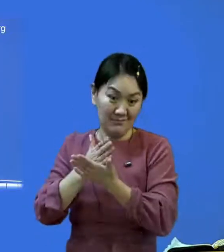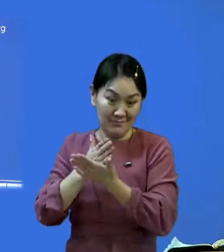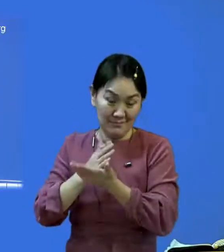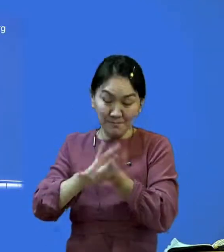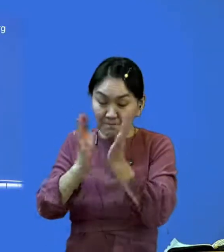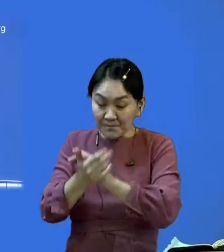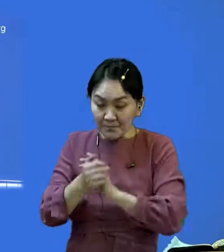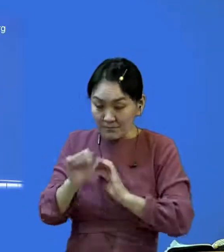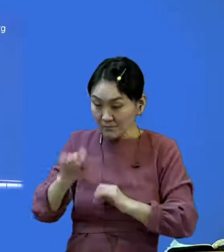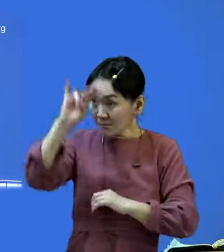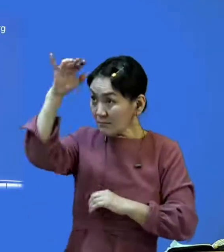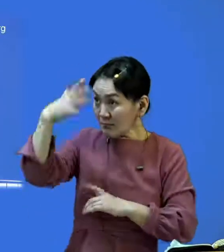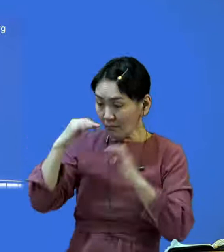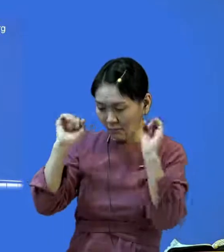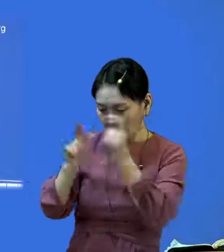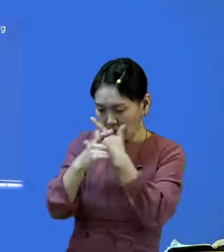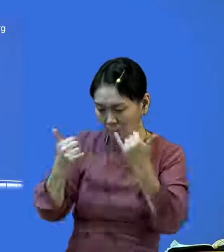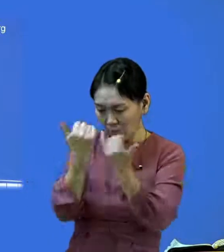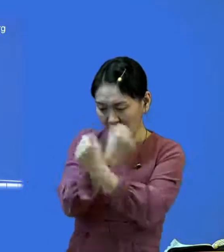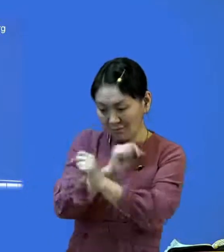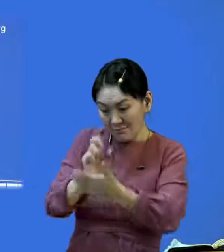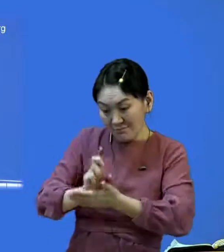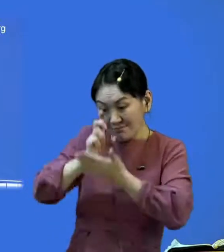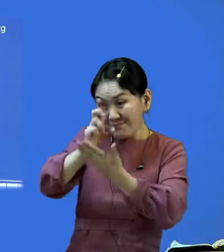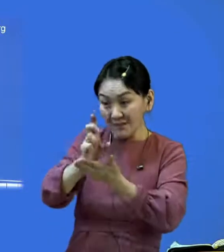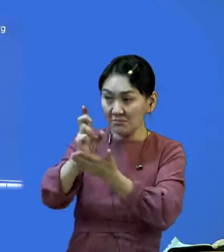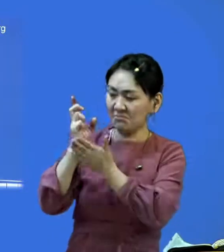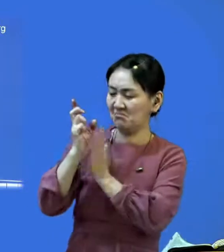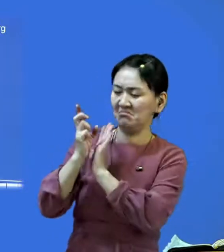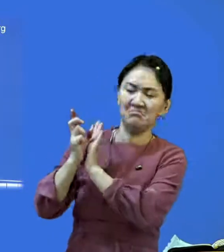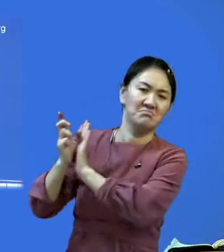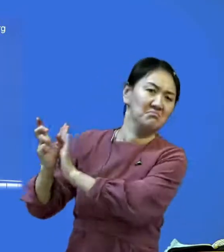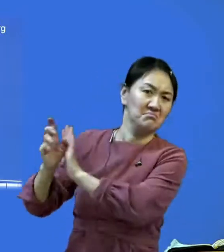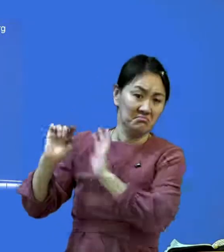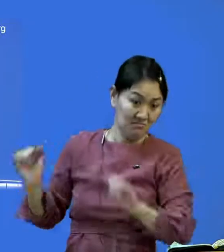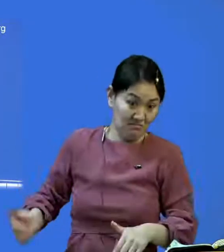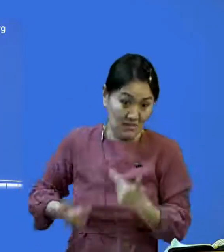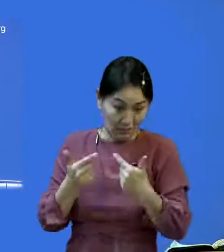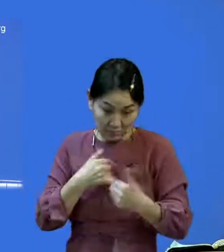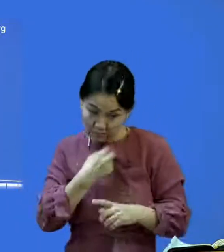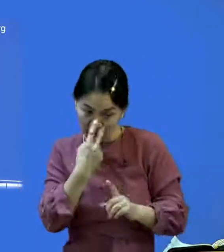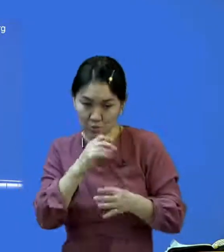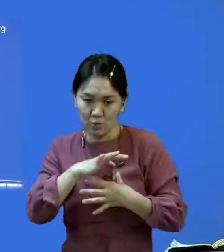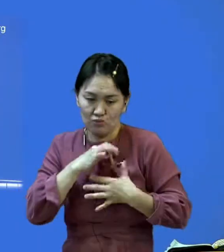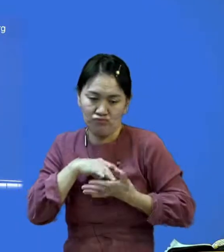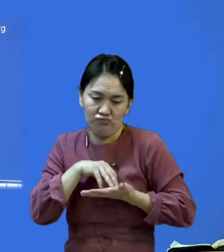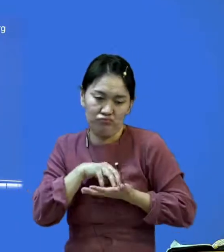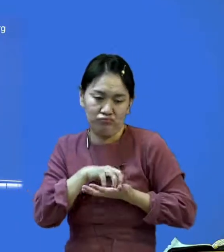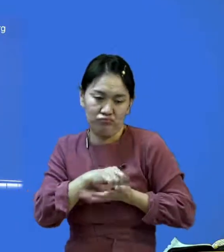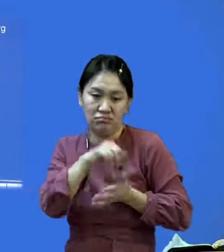агуу аварлын бэлгийг одоо эсэргүүцдэг учраас сүнс нь сүурч байгаа юм.